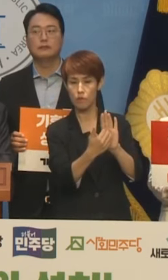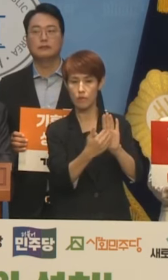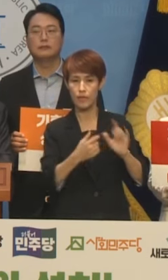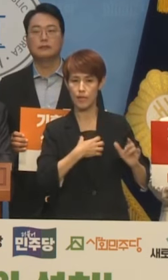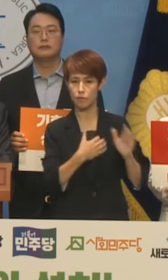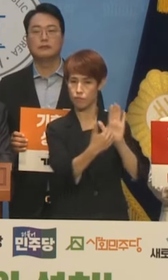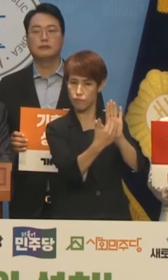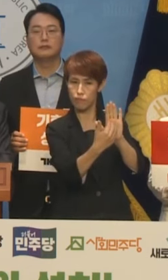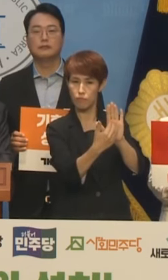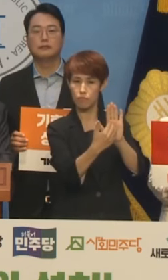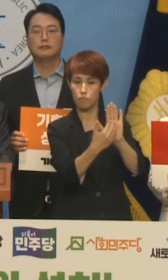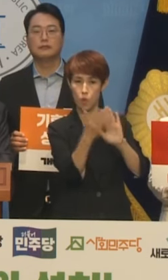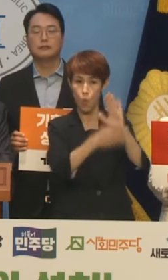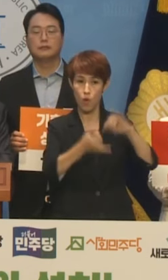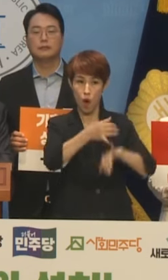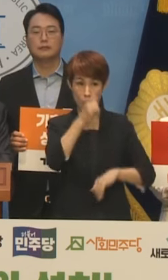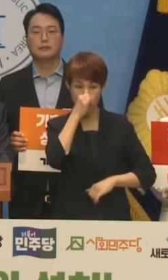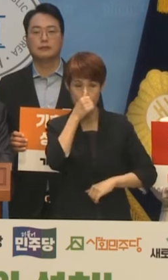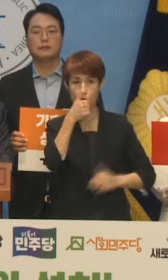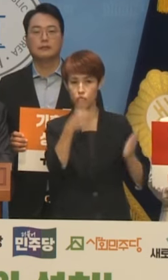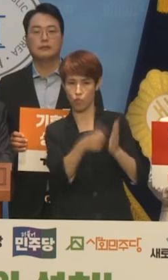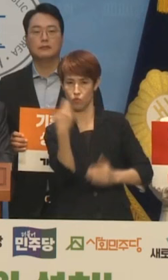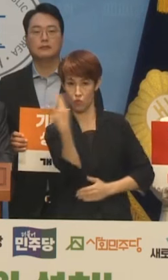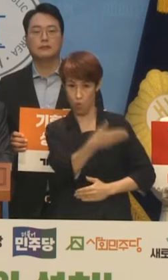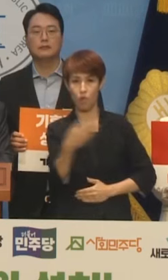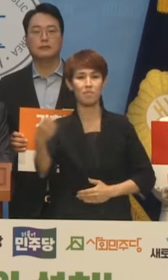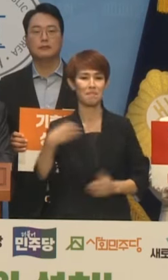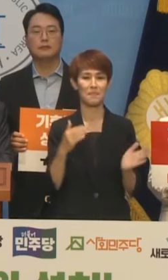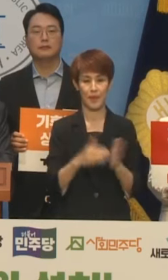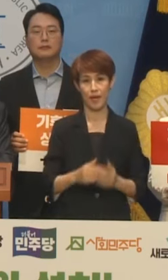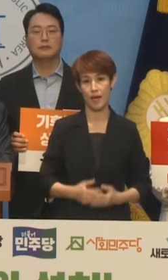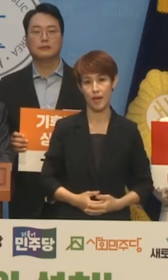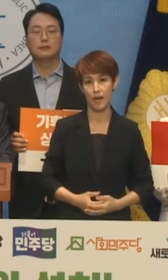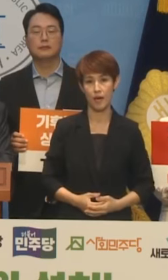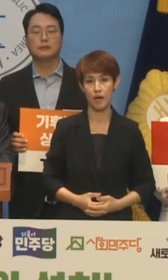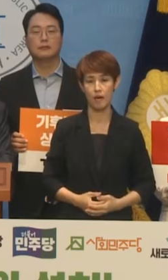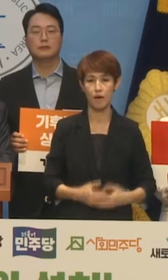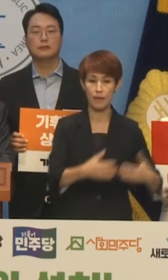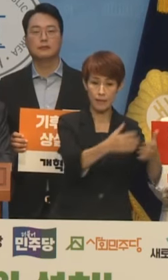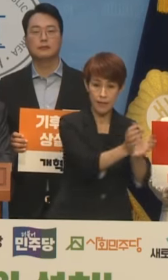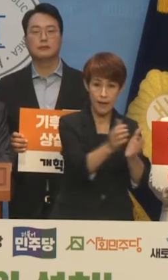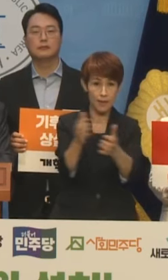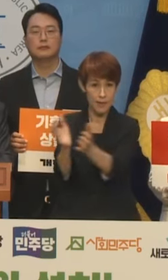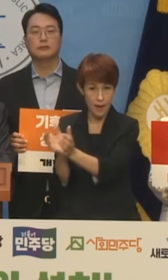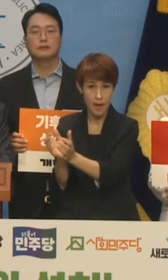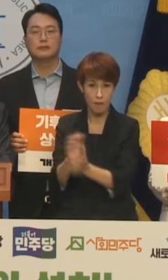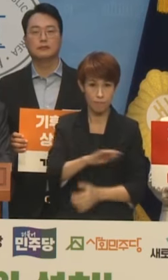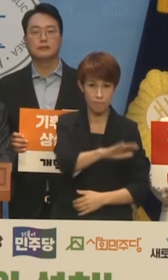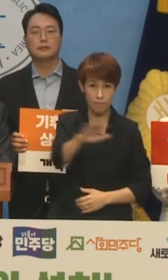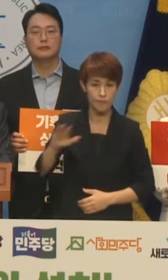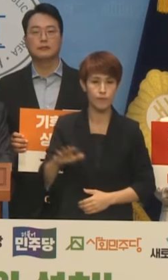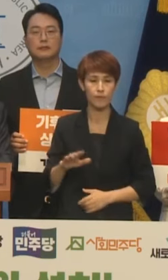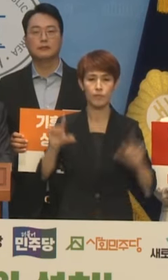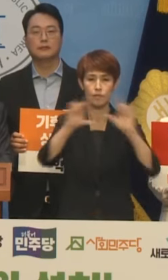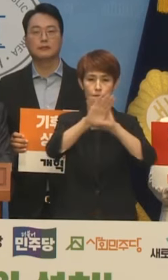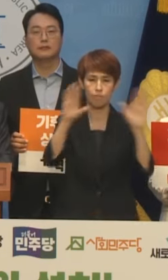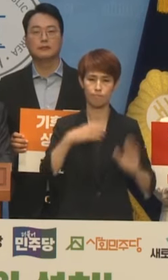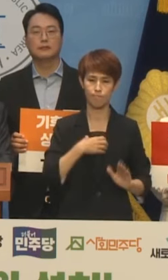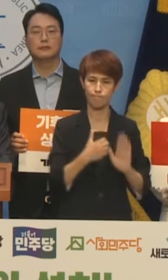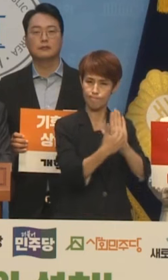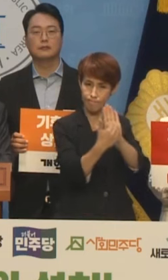투표할 의향이 있다고 밝혔습니다. 이에 따라 여러 정당이 기후위기 대응 공약을